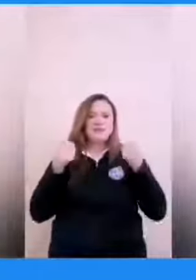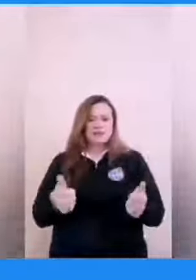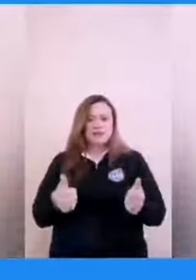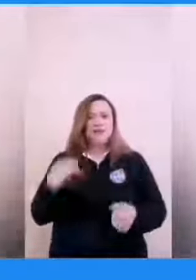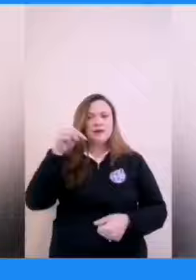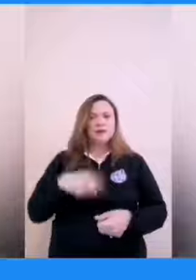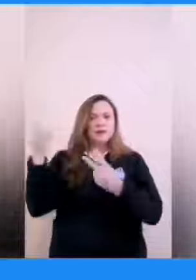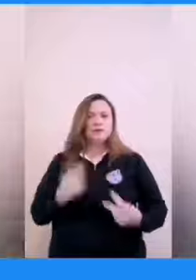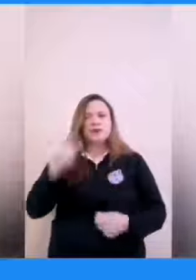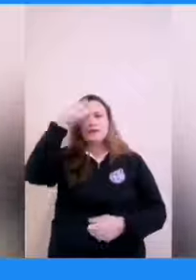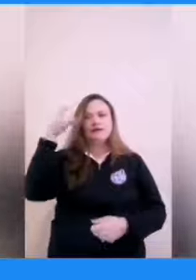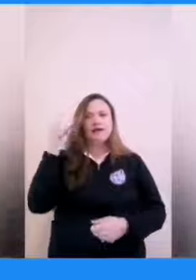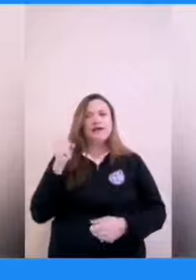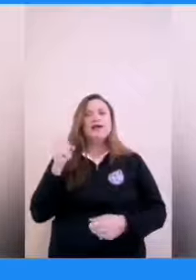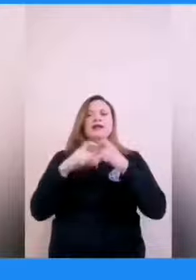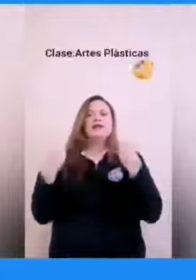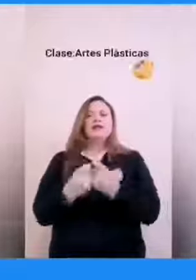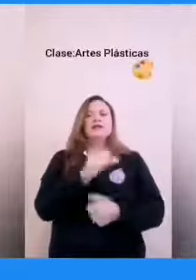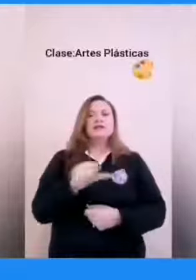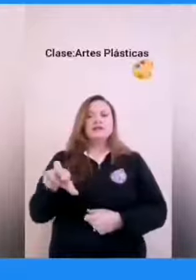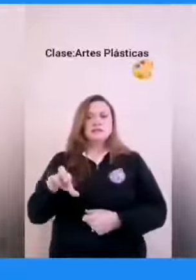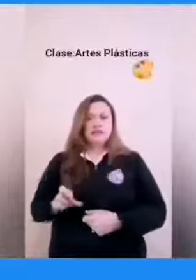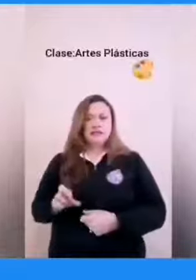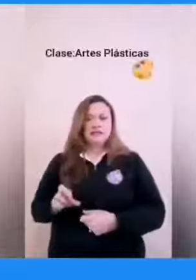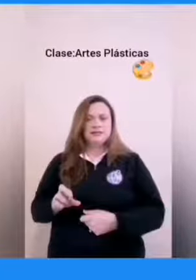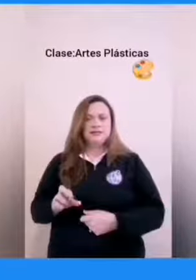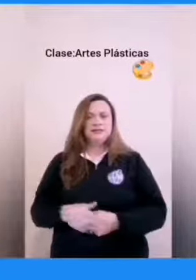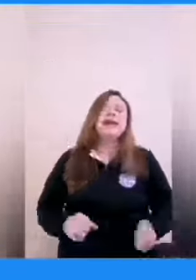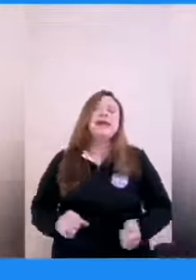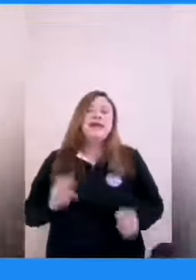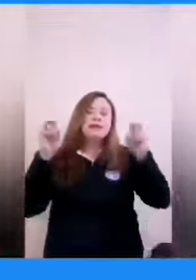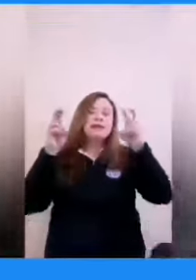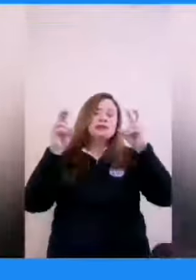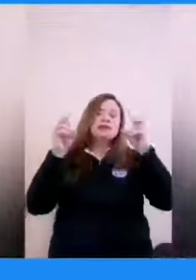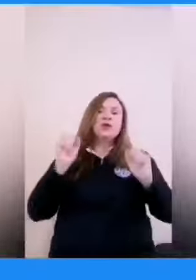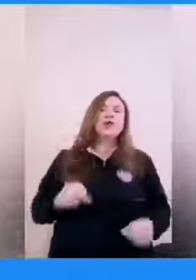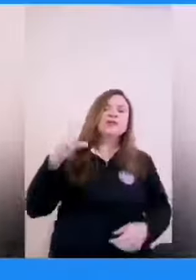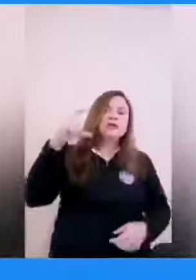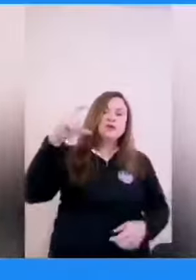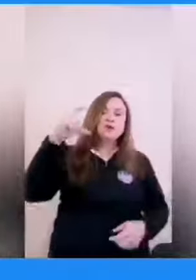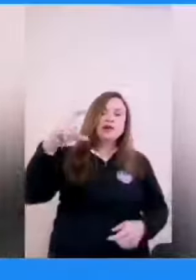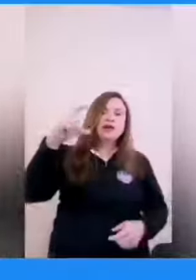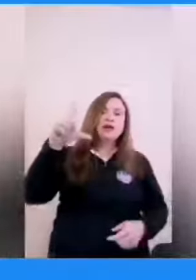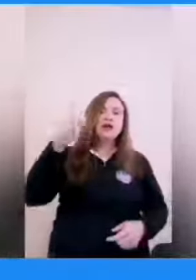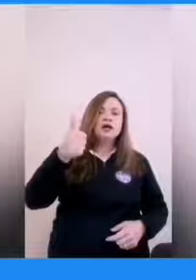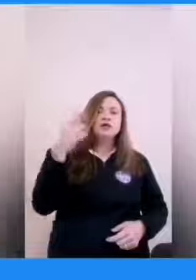hoy vamos a trabajar la clase de artes plásticas el tema de la clase de claros